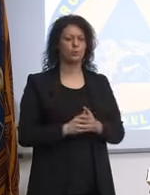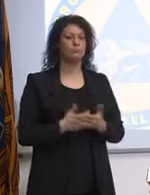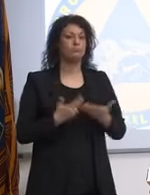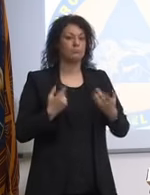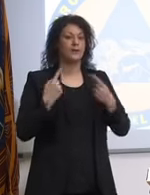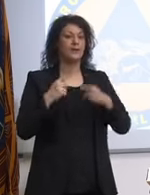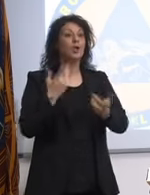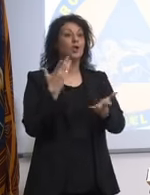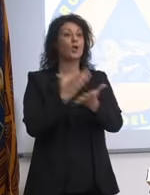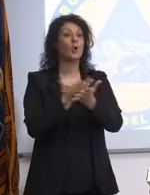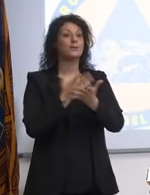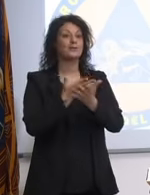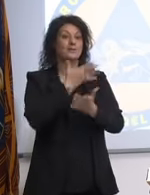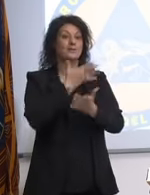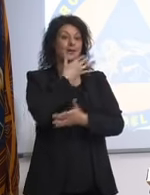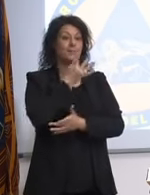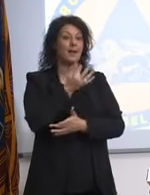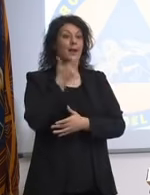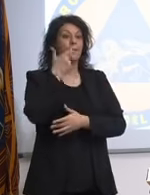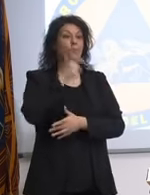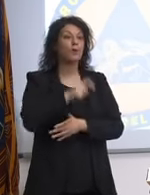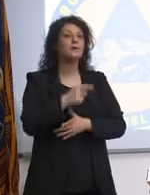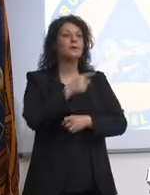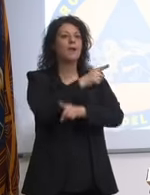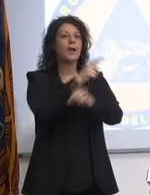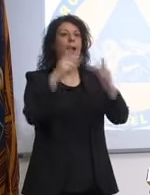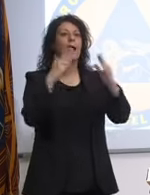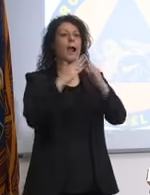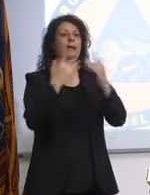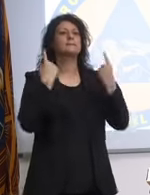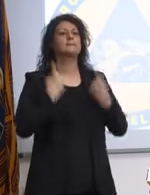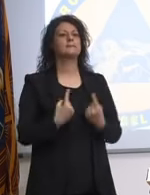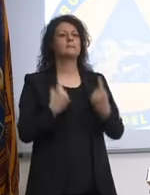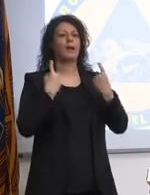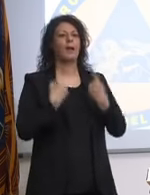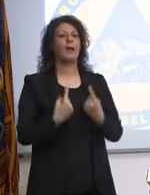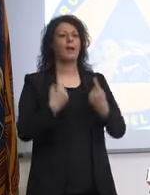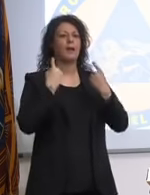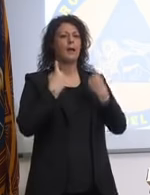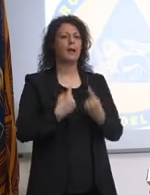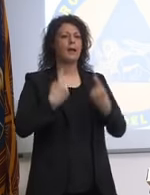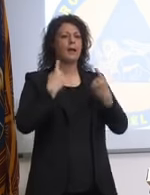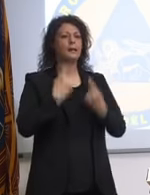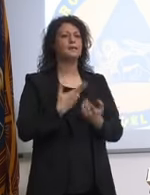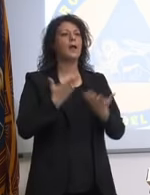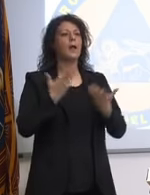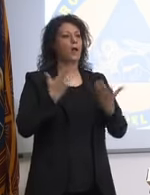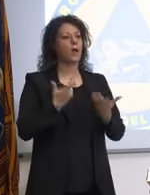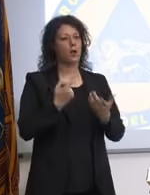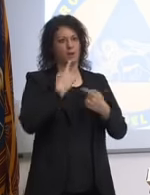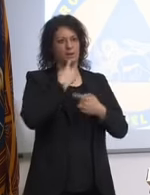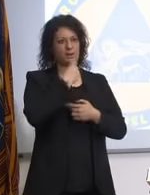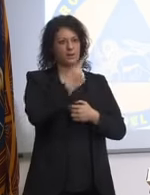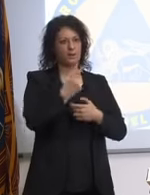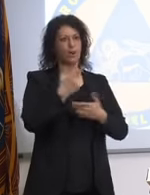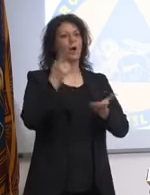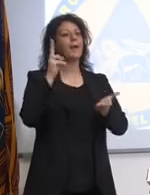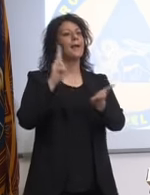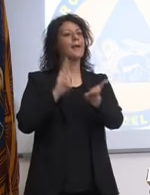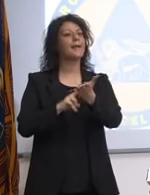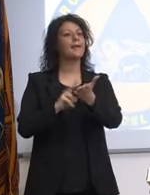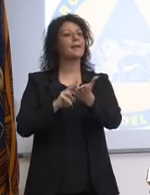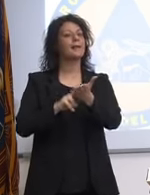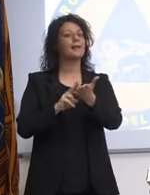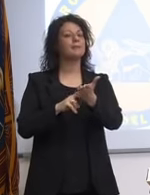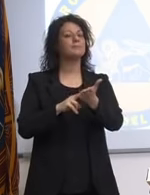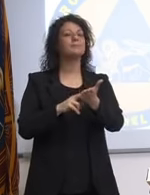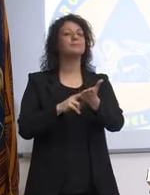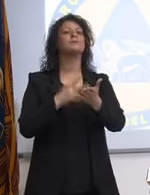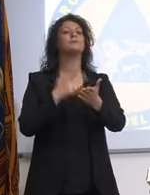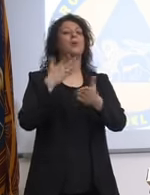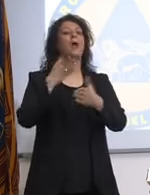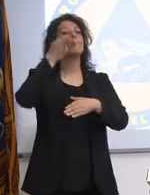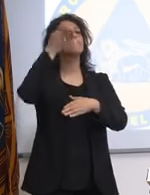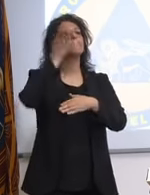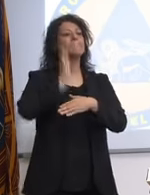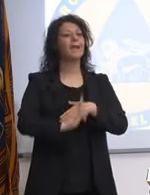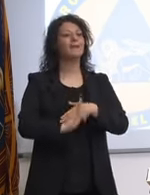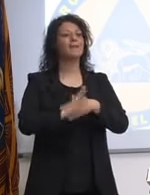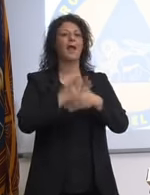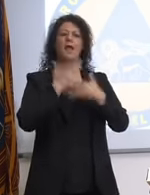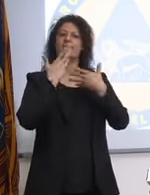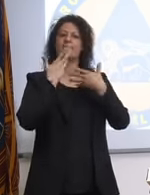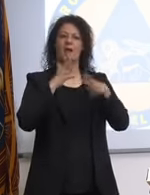notizia, perché chi a casa che attende notizie sulle risorse sappia che l'INPS ha già fatto la metà dei pagamenti